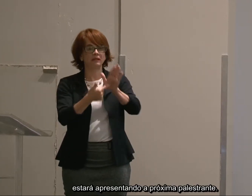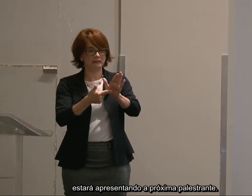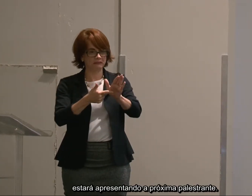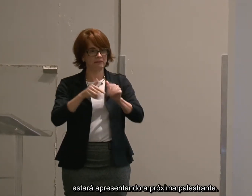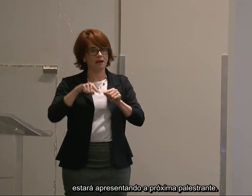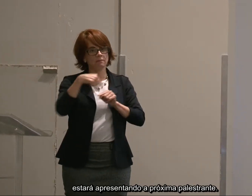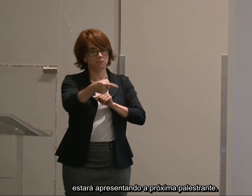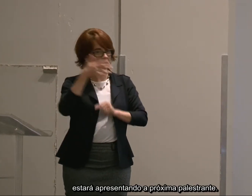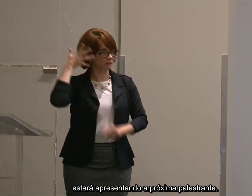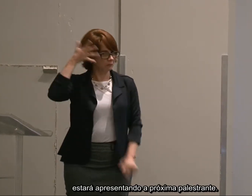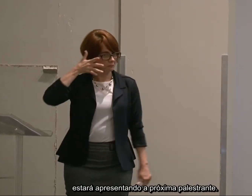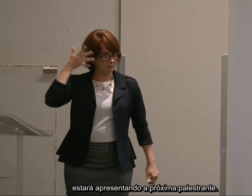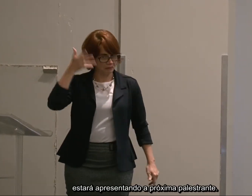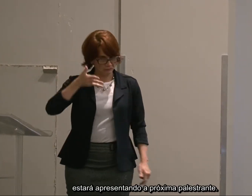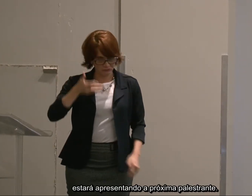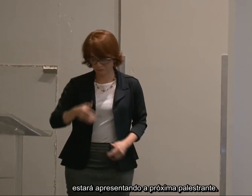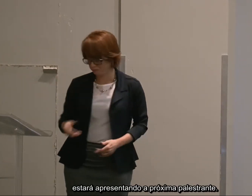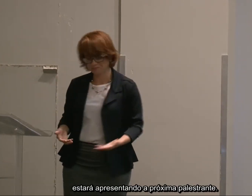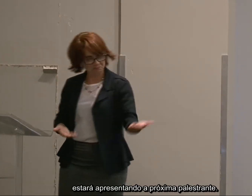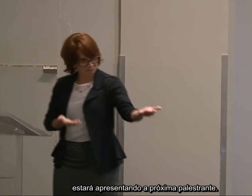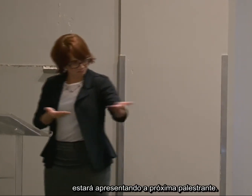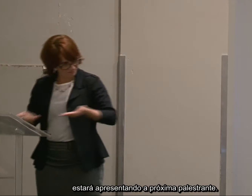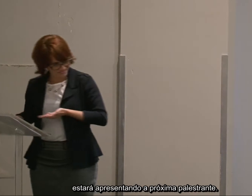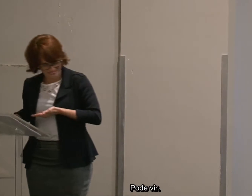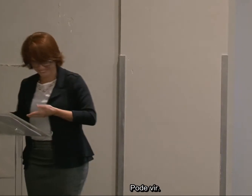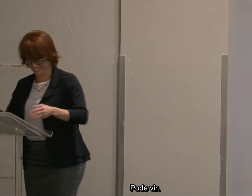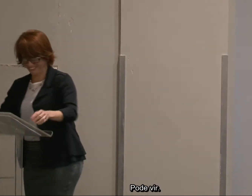que estará apresentando a próxima palestrante. Pode vir.